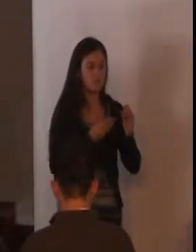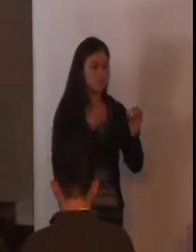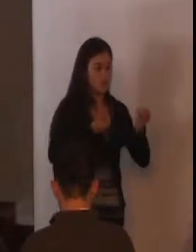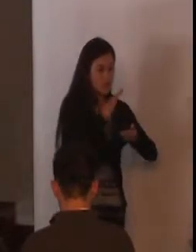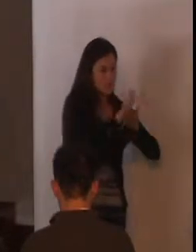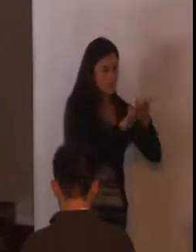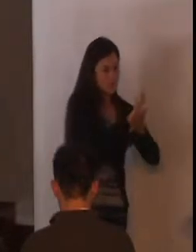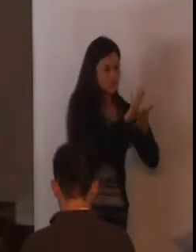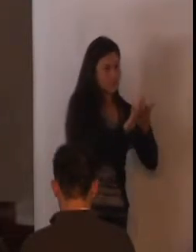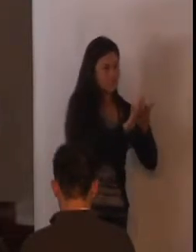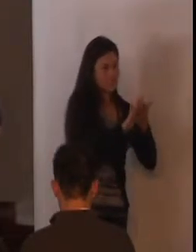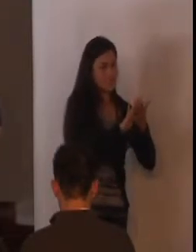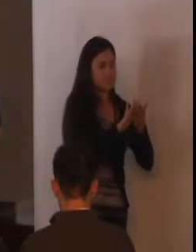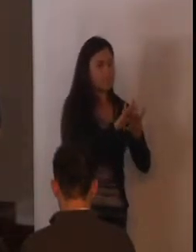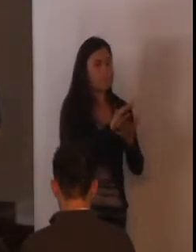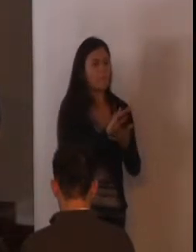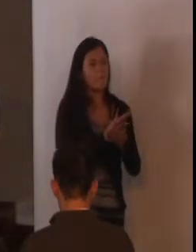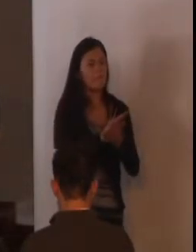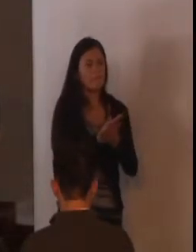de una manera oral.